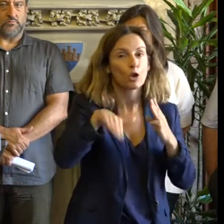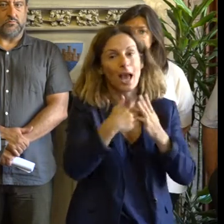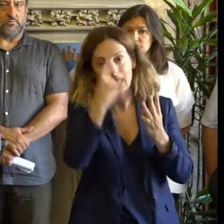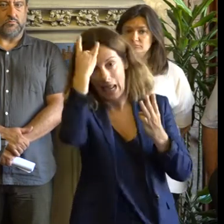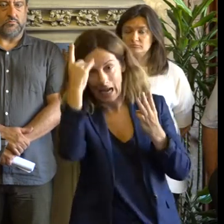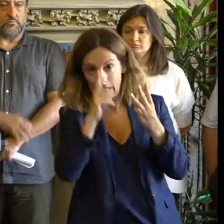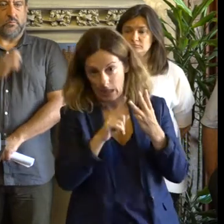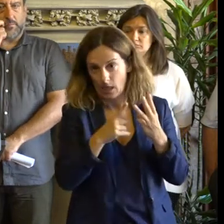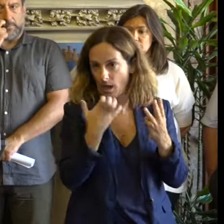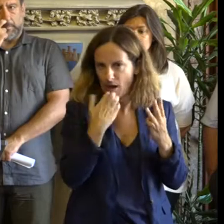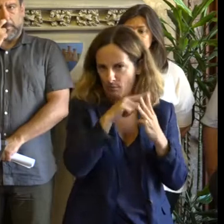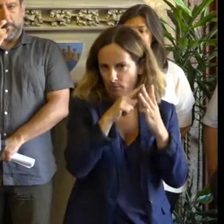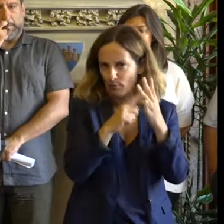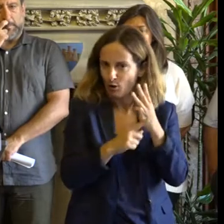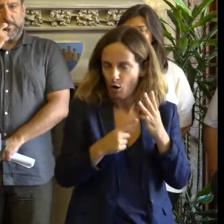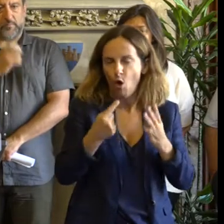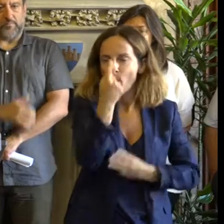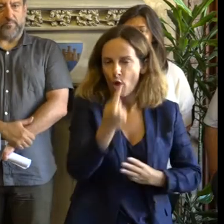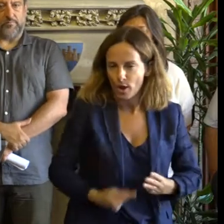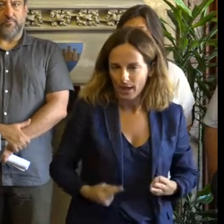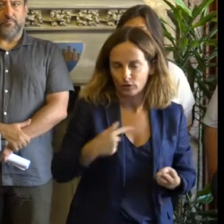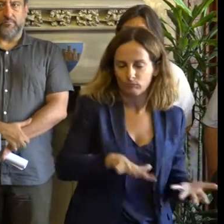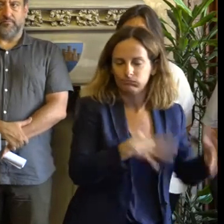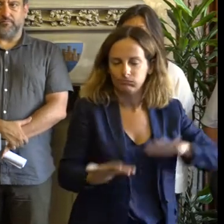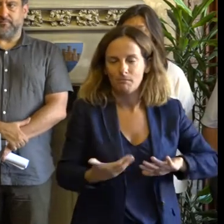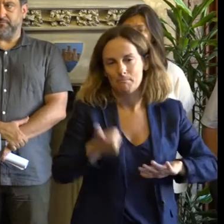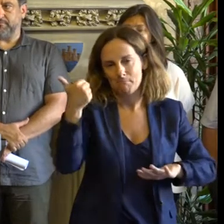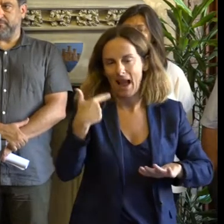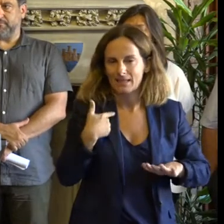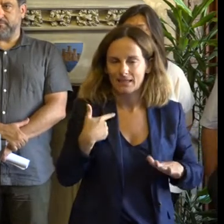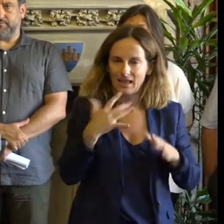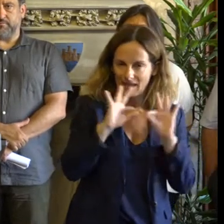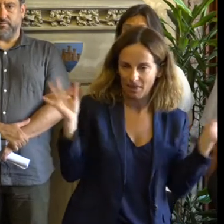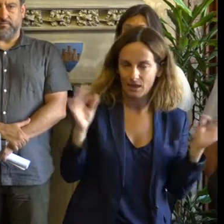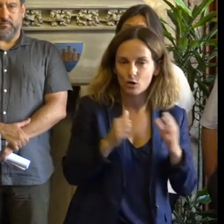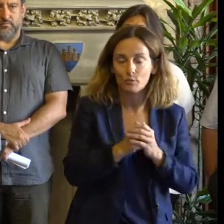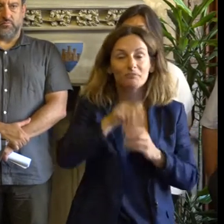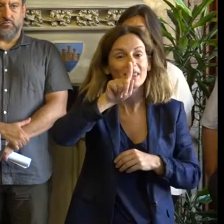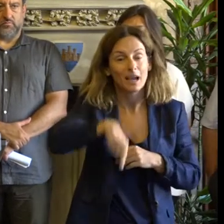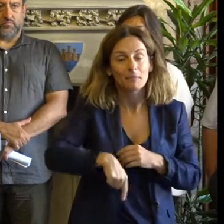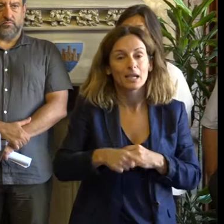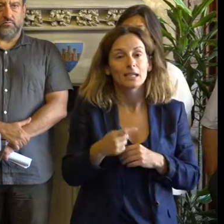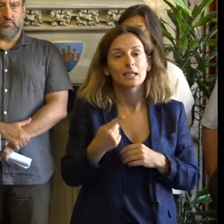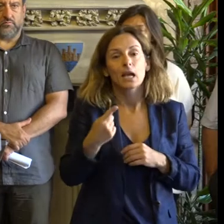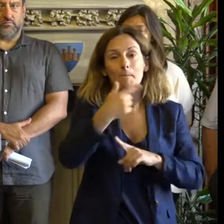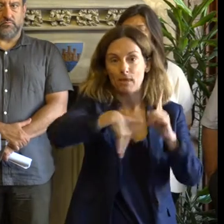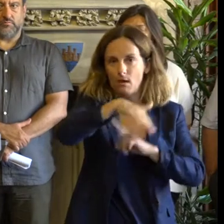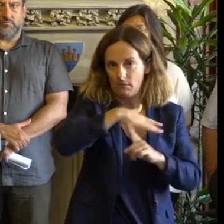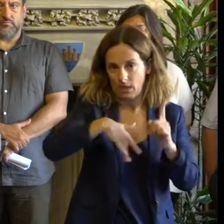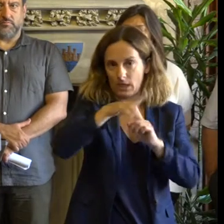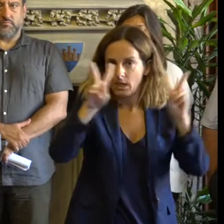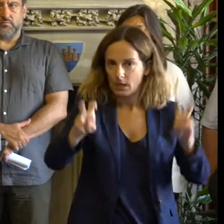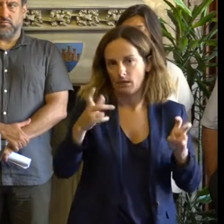com a exemples, no? A nivell mediambiental sí que és molt important també remarcar tota la feina que s'està fent en tots els ajuntaments de Mallorca,